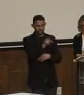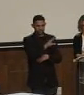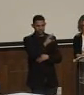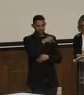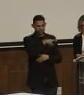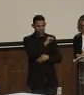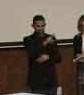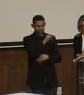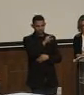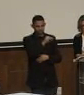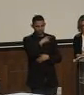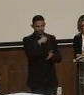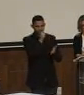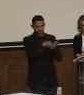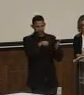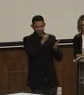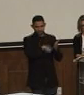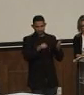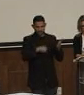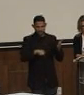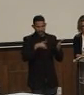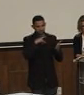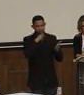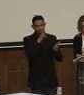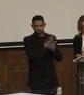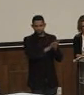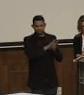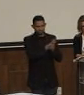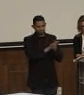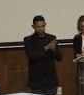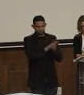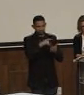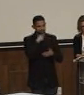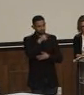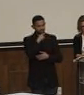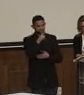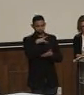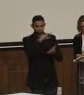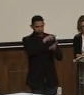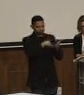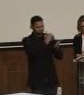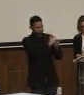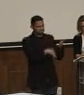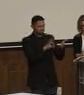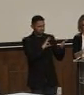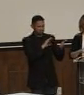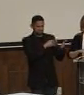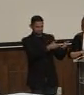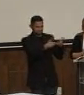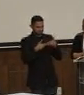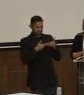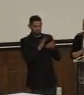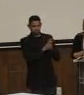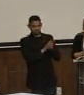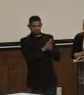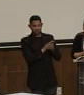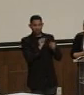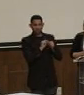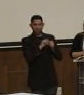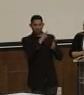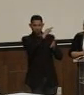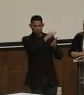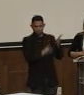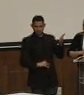Conciani. Nunca me foi notificado nenhuma dessas ocorrências. Em relação à documentação, sim, está na